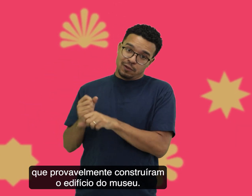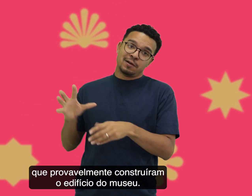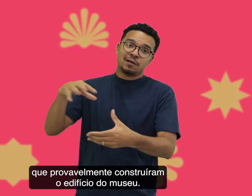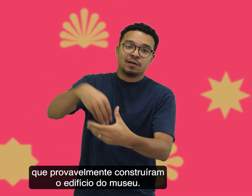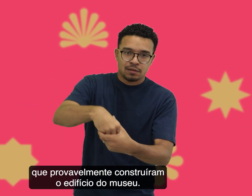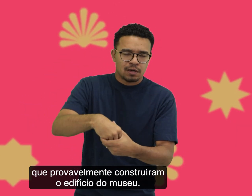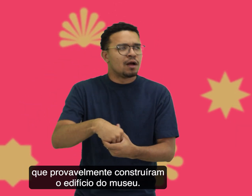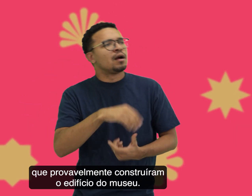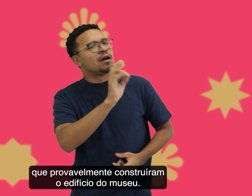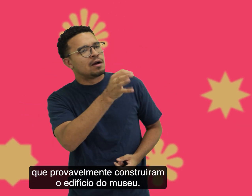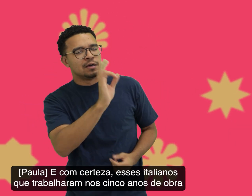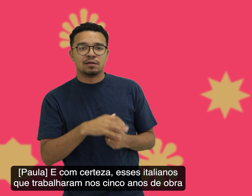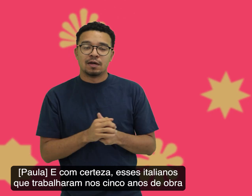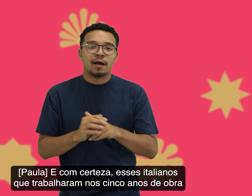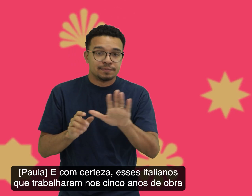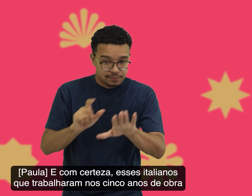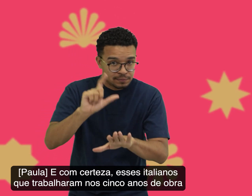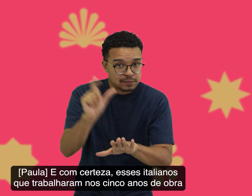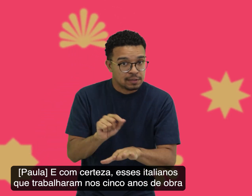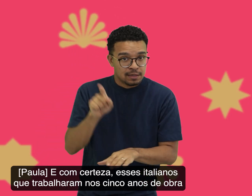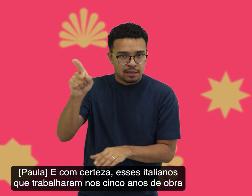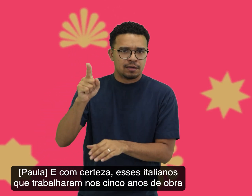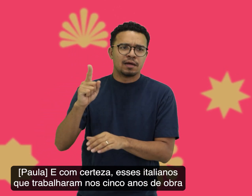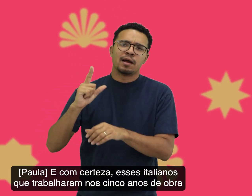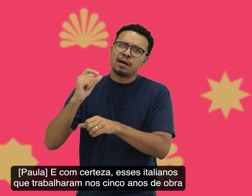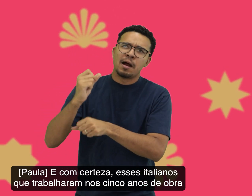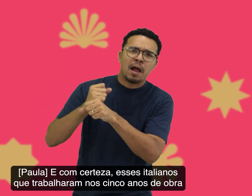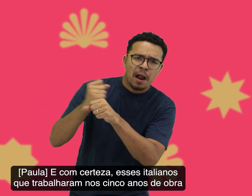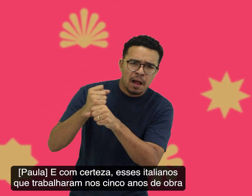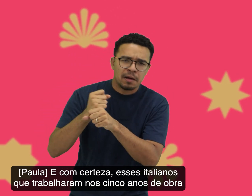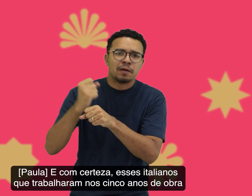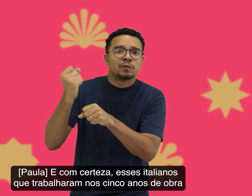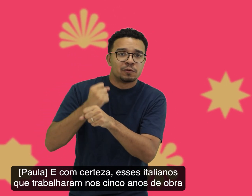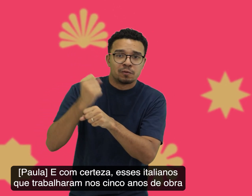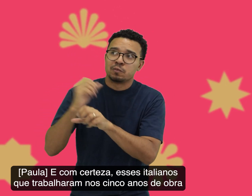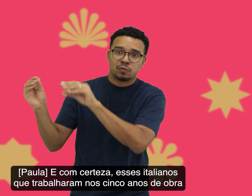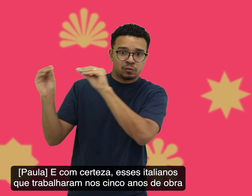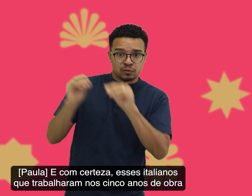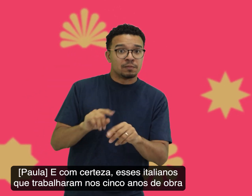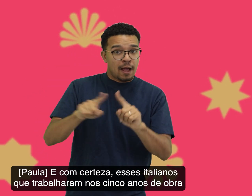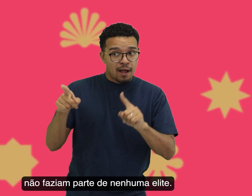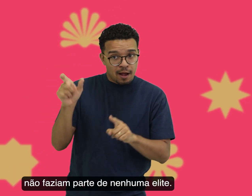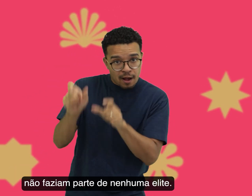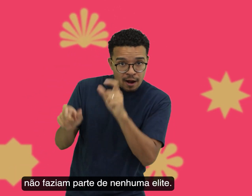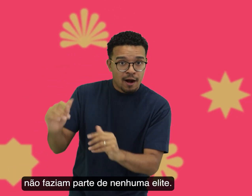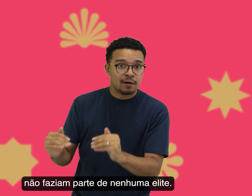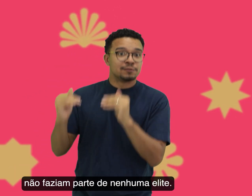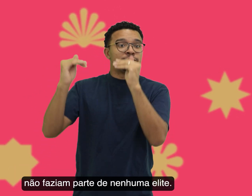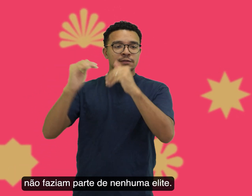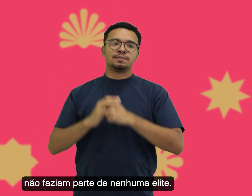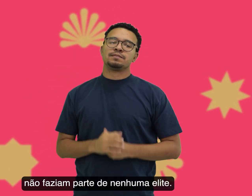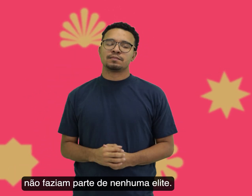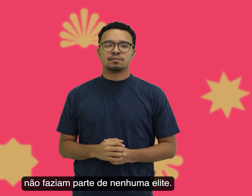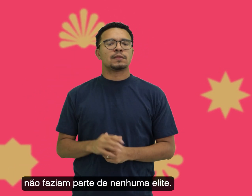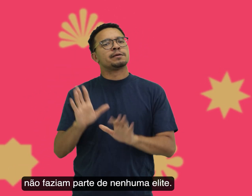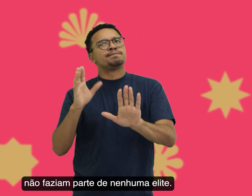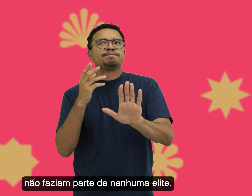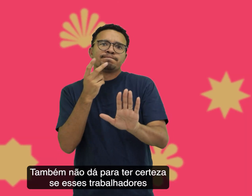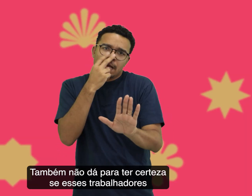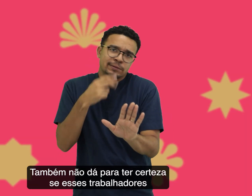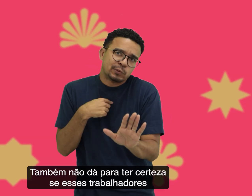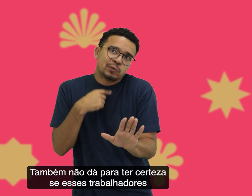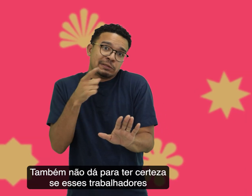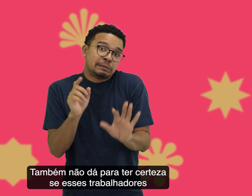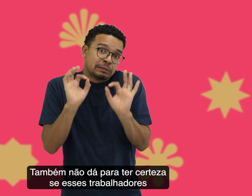provavelmente construíram o edifício do museu. E com certeza, esses italianos que trabalharam nos 5 anos de obra não faziam parte de